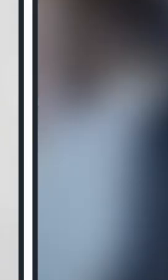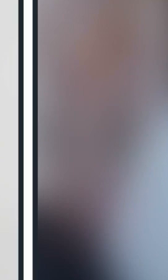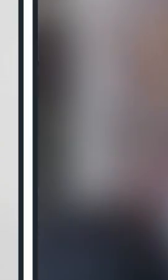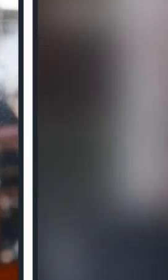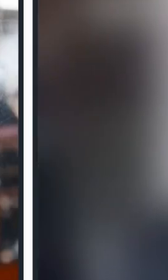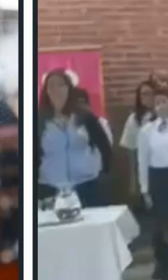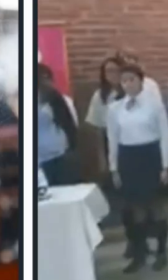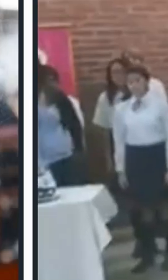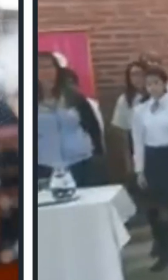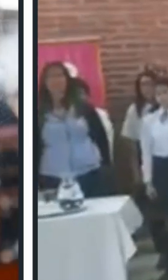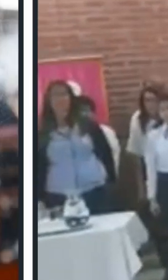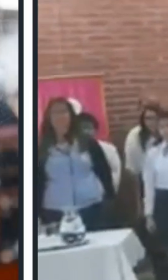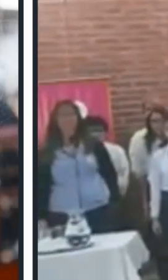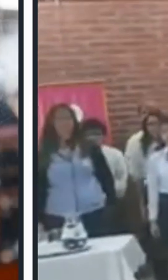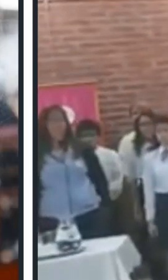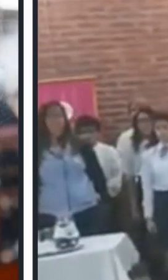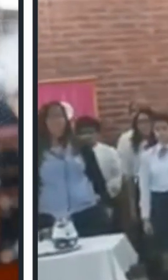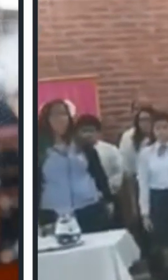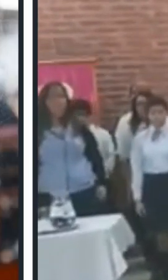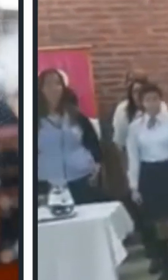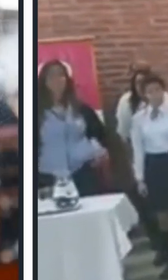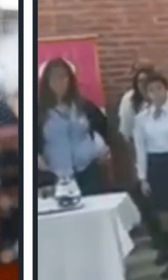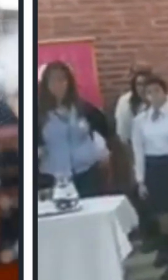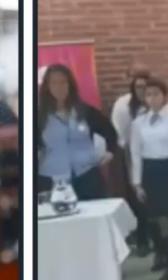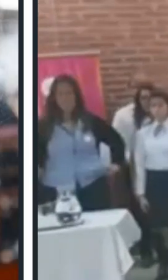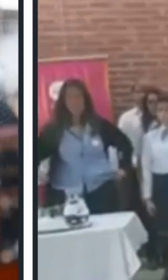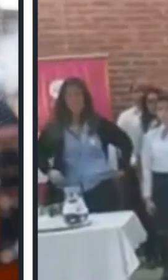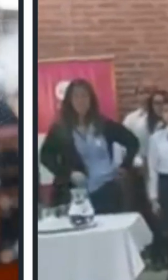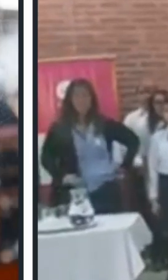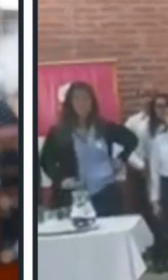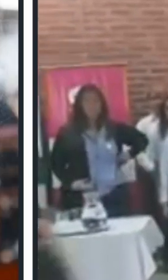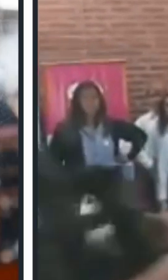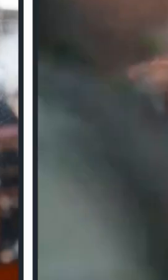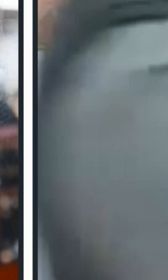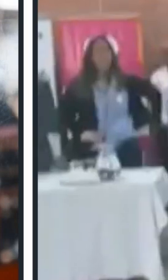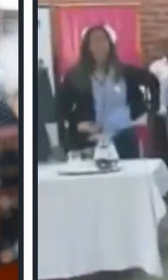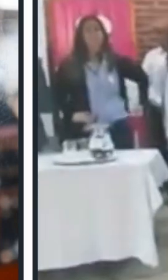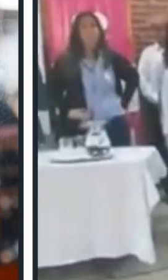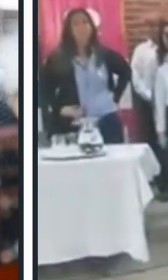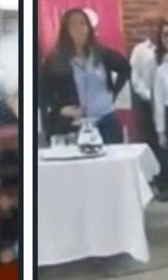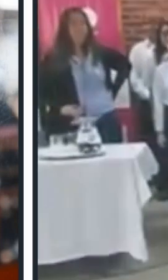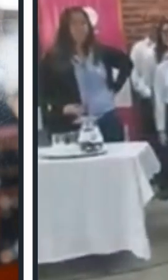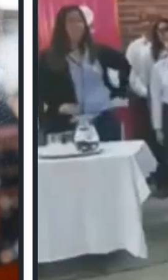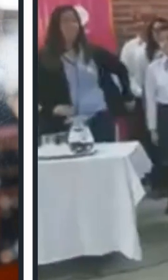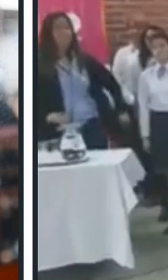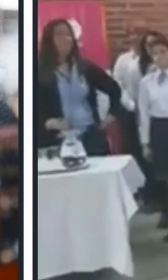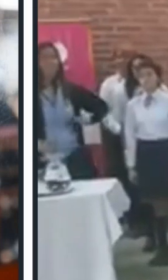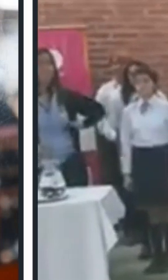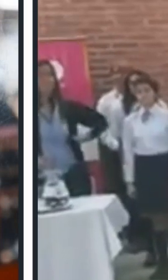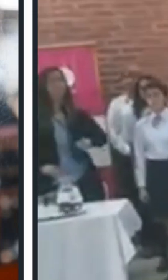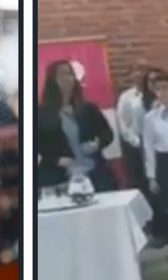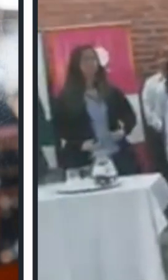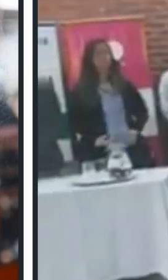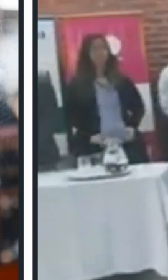laboral. Así mismo, la idea es que ellos, a partir de culminar la escuela, la educación media,